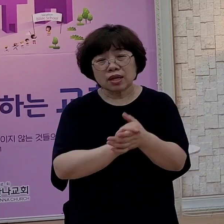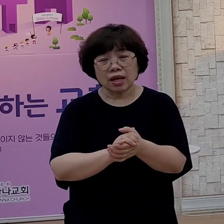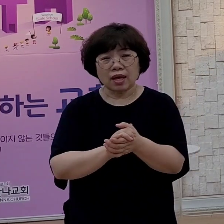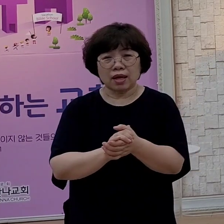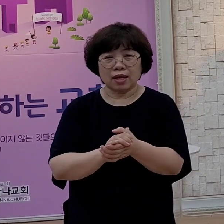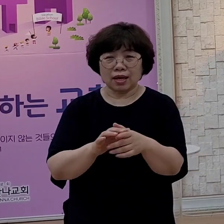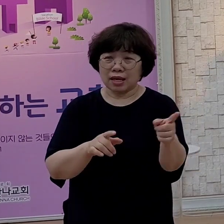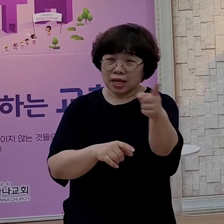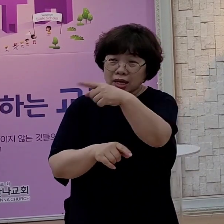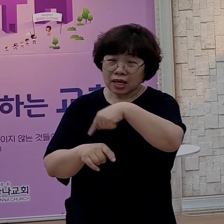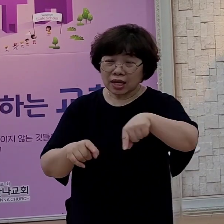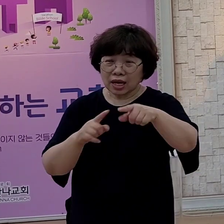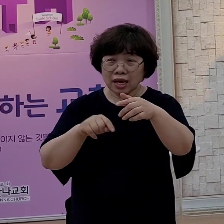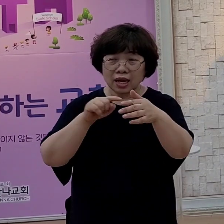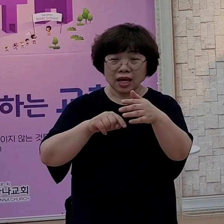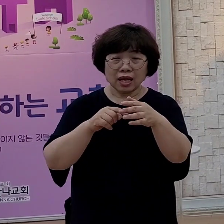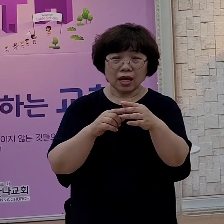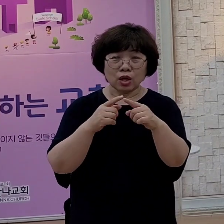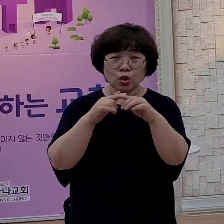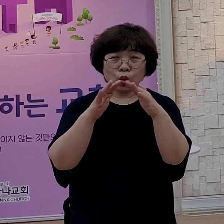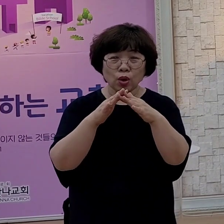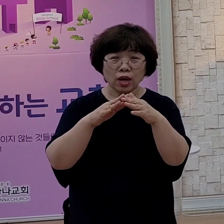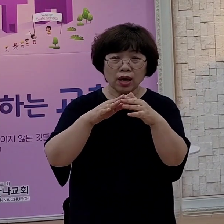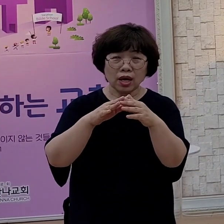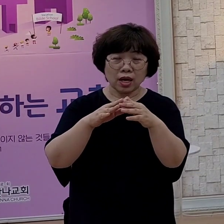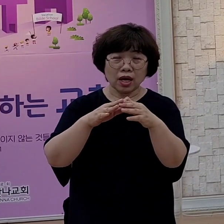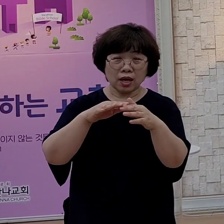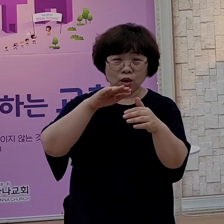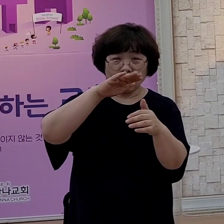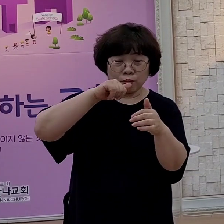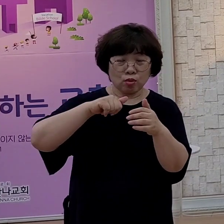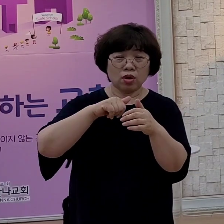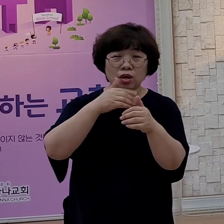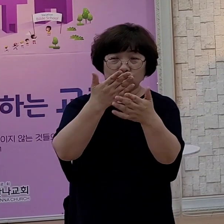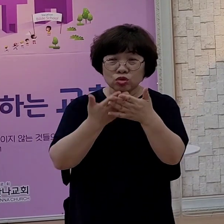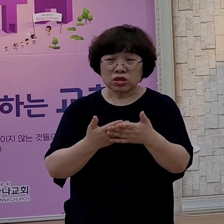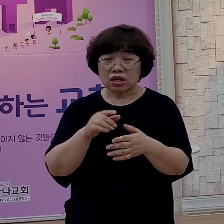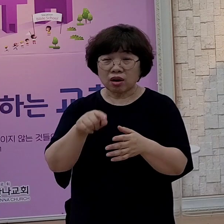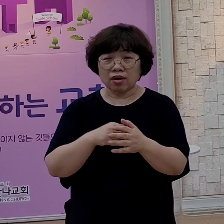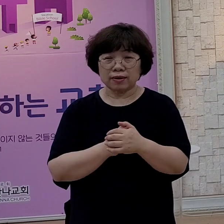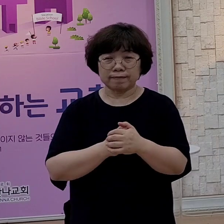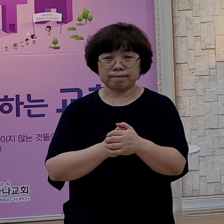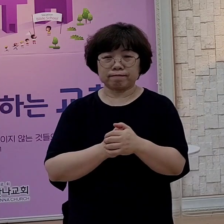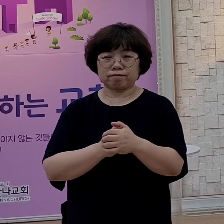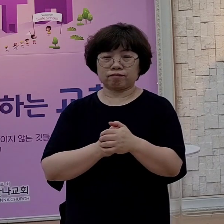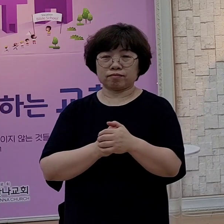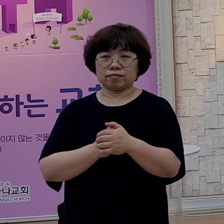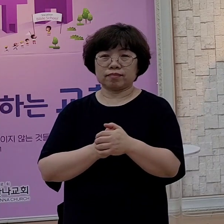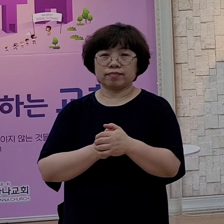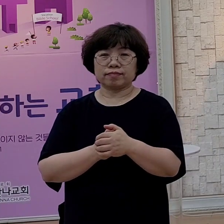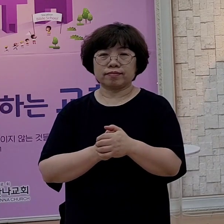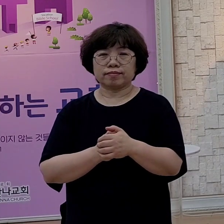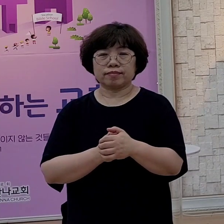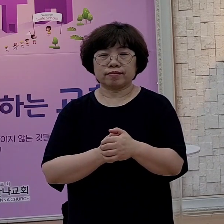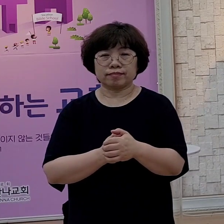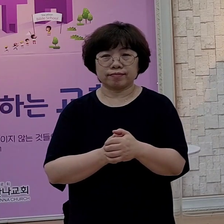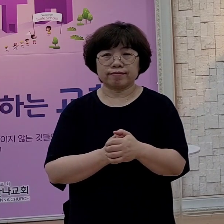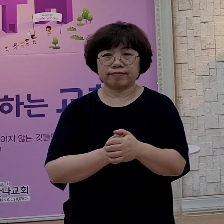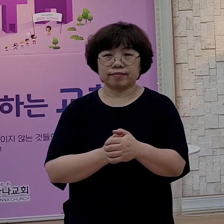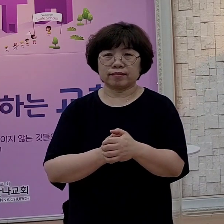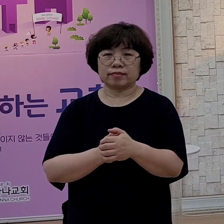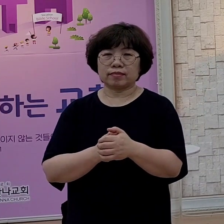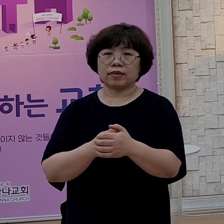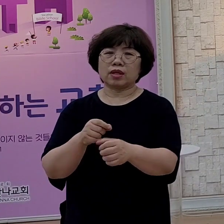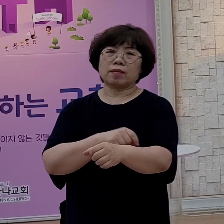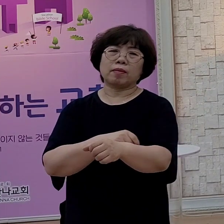우리를 이 공동체에 불러주신 것 아니 이 교회가 뭐 어디 뭐 특별한 게 있습니까? 근데